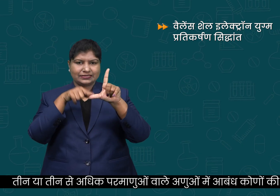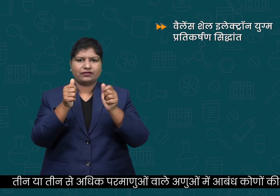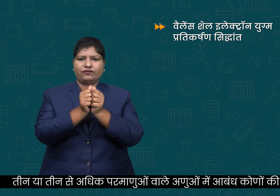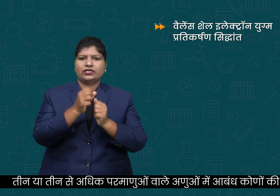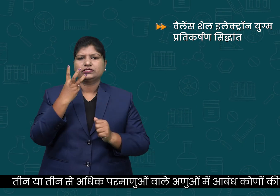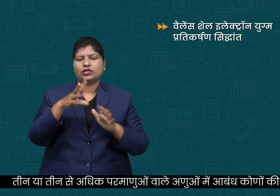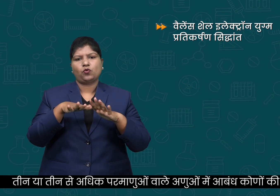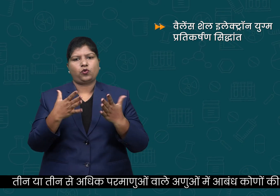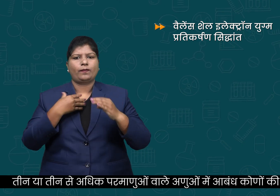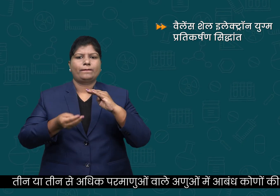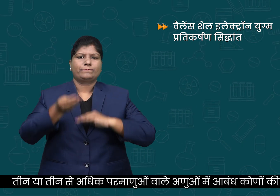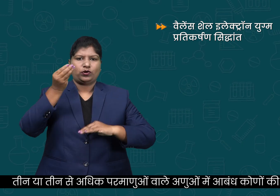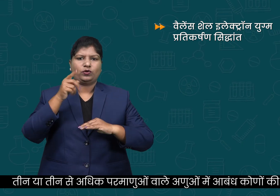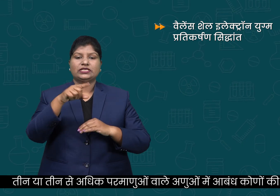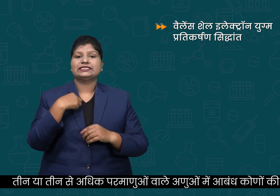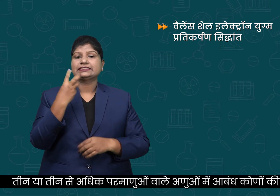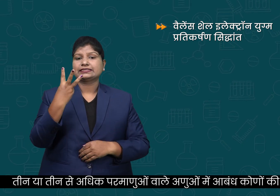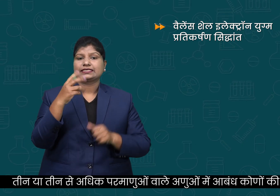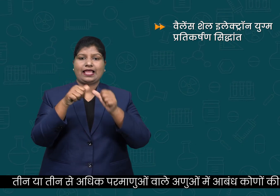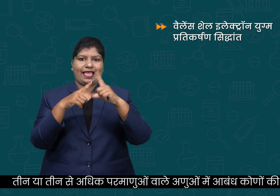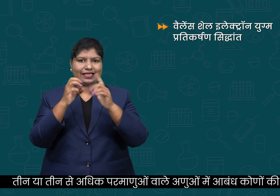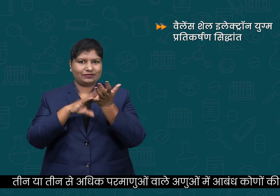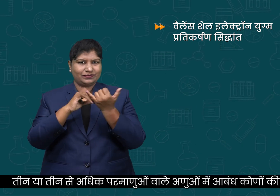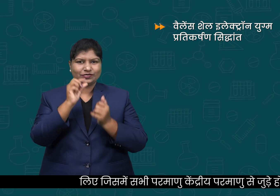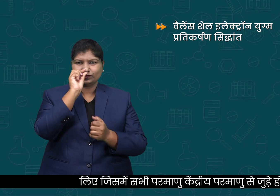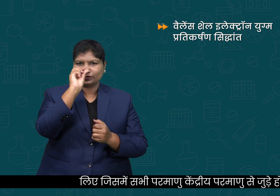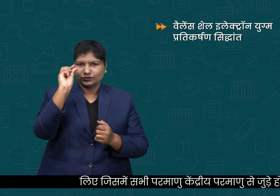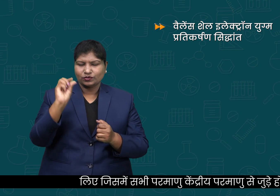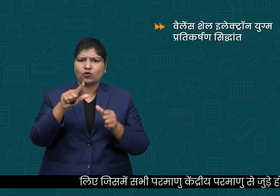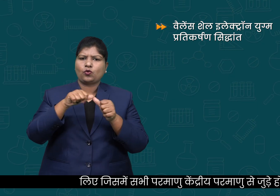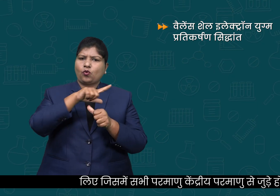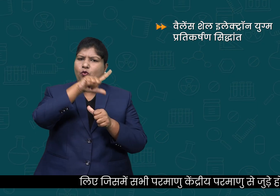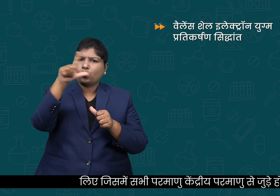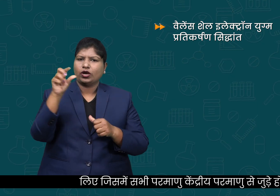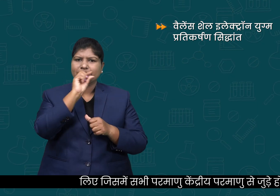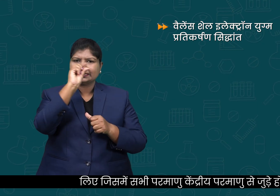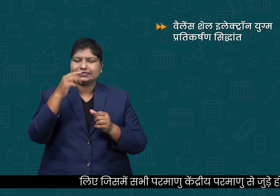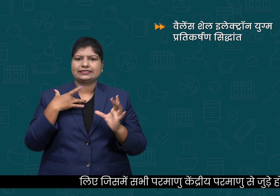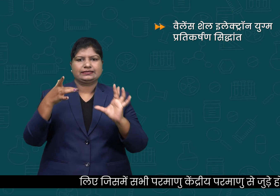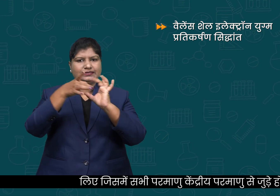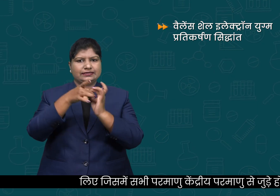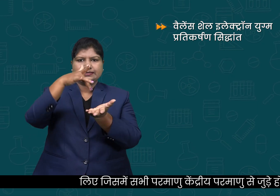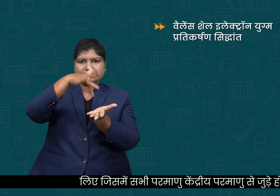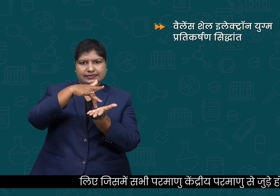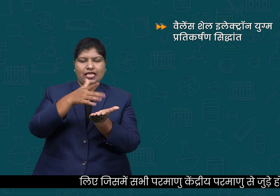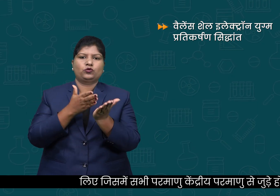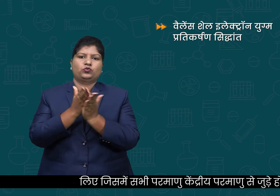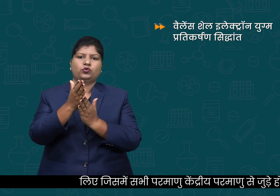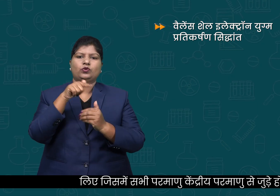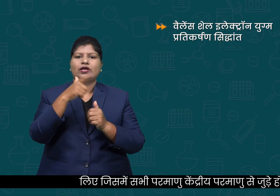अणुओं में संबंध कोणों की व्याख्या करने के लिए, जिसमें सभी परमाणु केंद्रीय परमाणु से